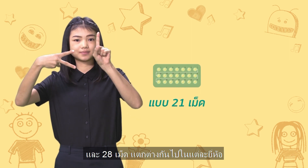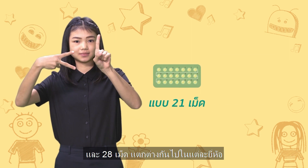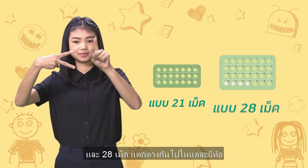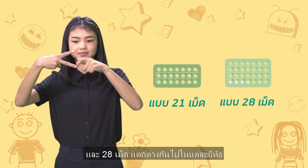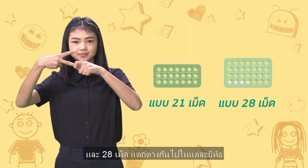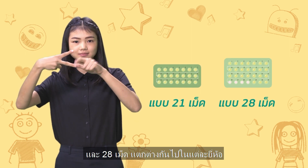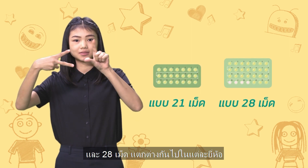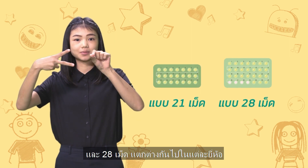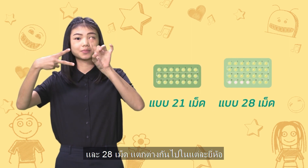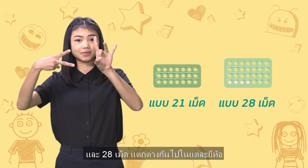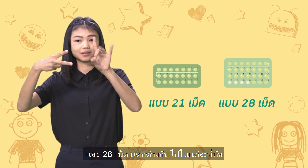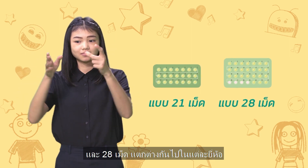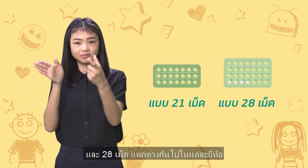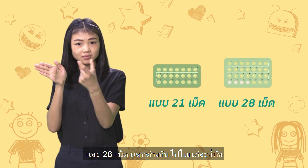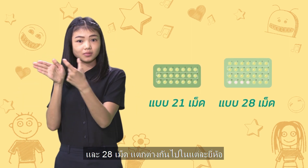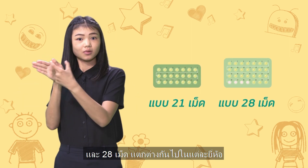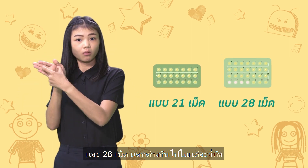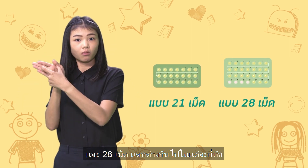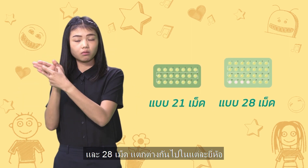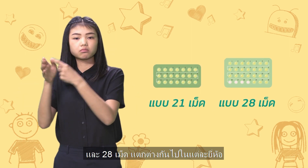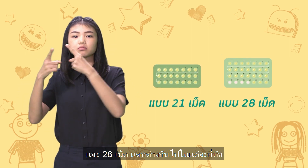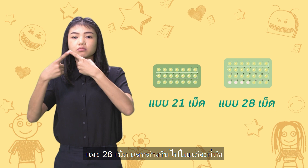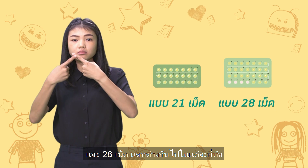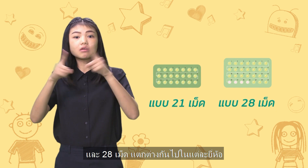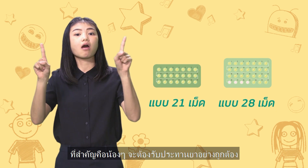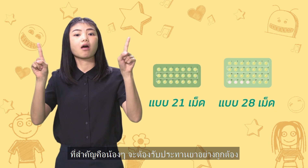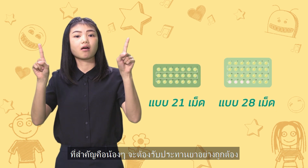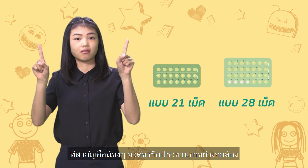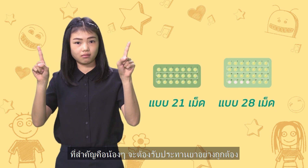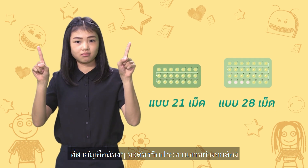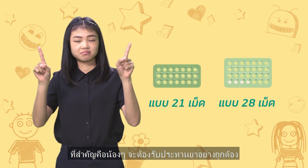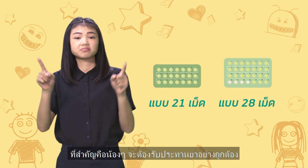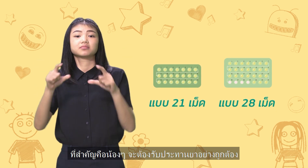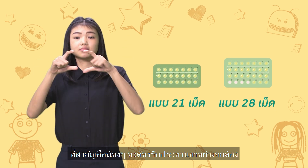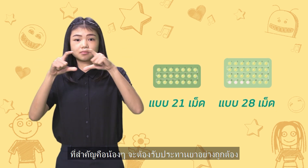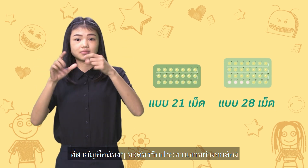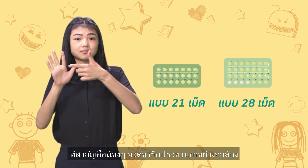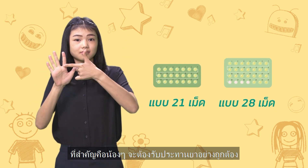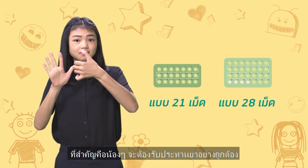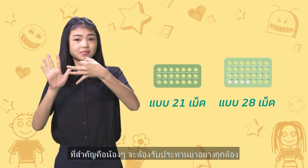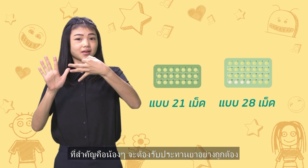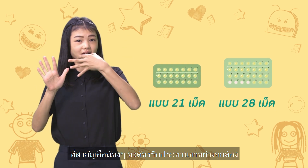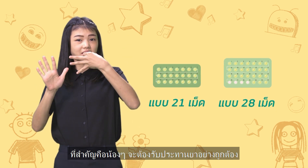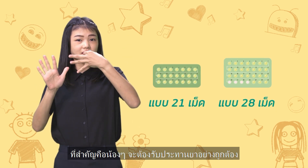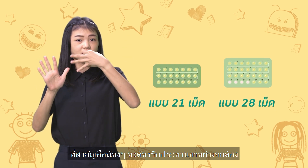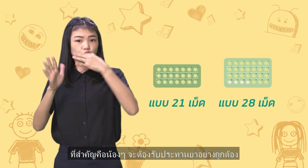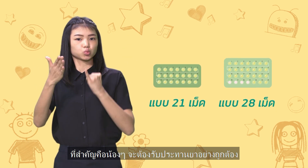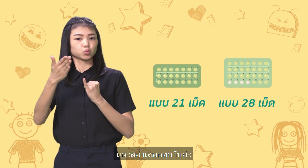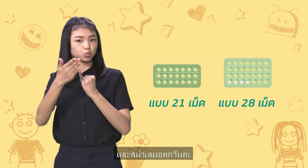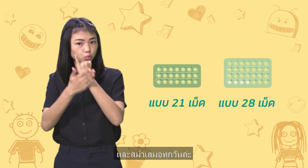และ28เม็ดแตกต่างกันไปในแต่ละยี่ห้อที่สำคัญคือน้องๆจะต้องรับประทานยาอย่างถูกต้องและสม่